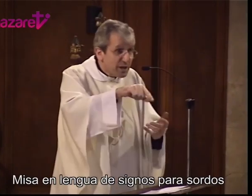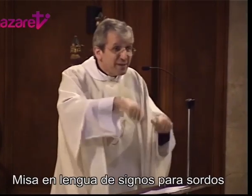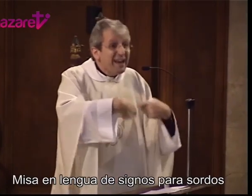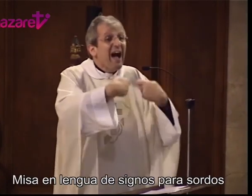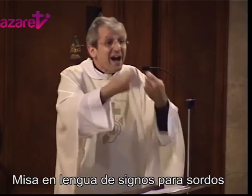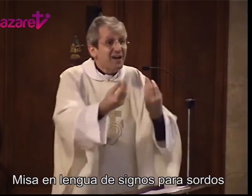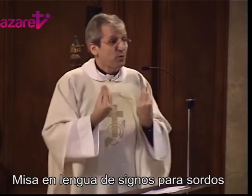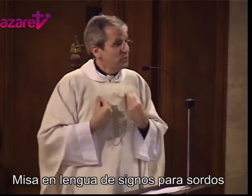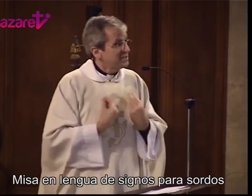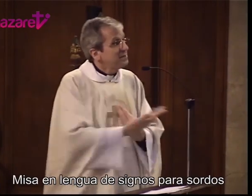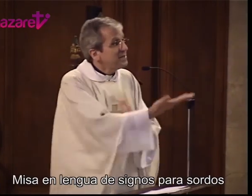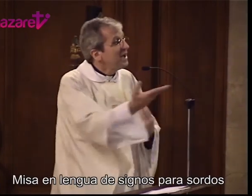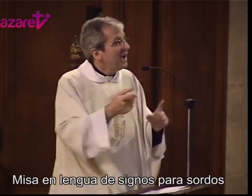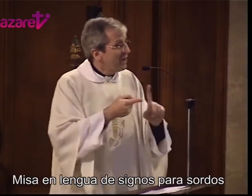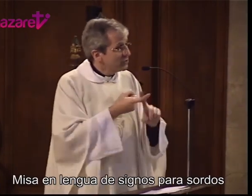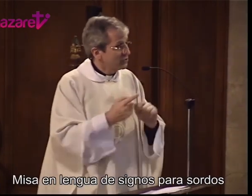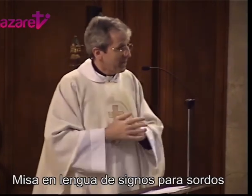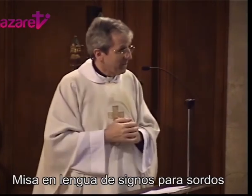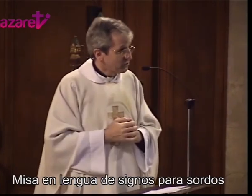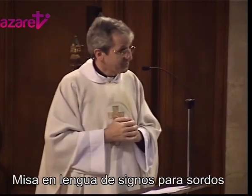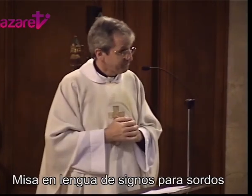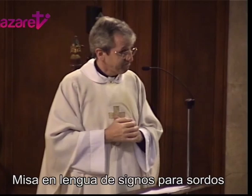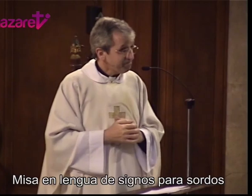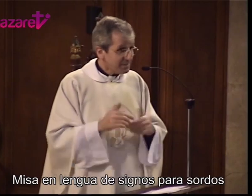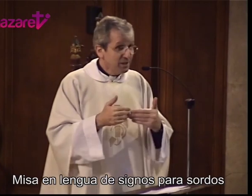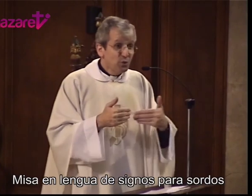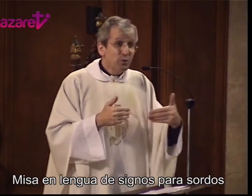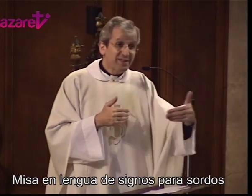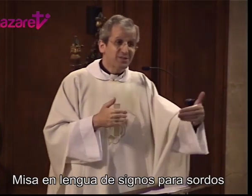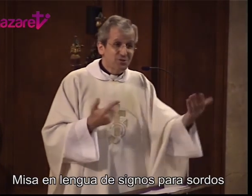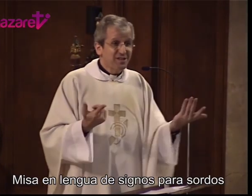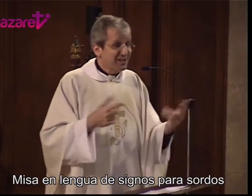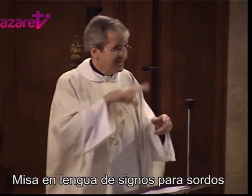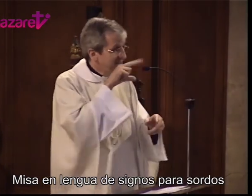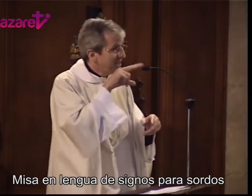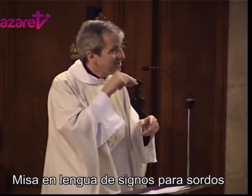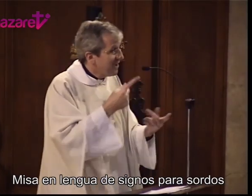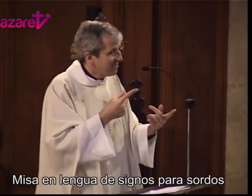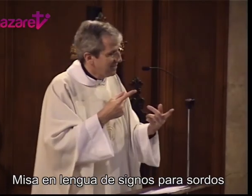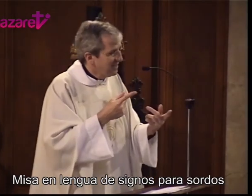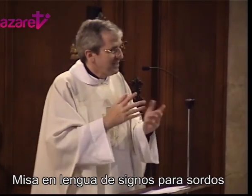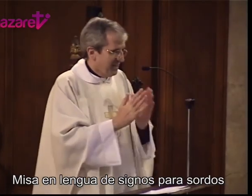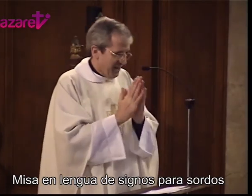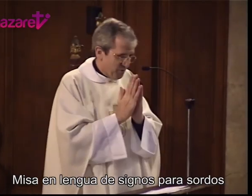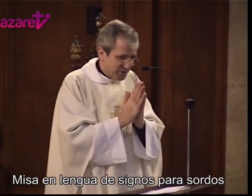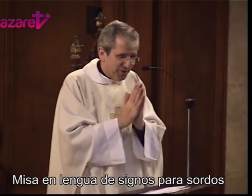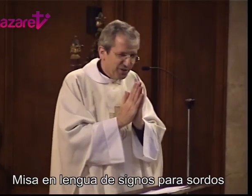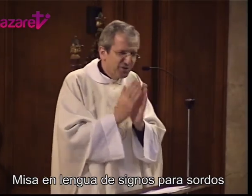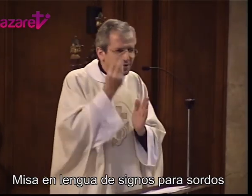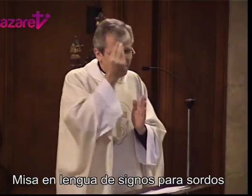también a dar nuestra vida a nuestros hermanos. Durante estos días de Navidad, en nuestra oración,